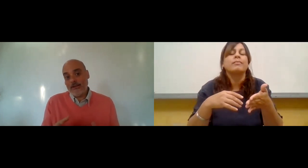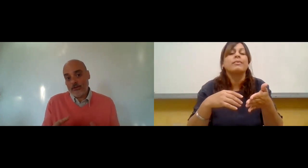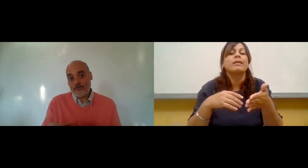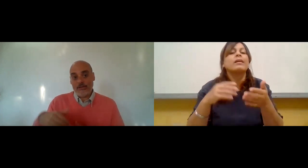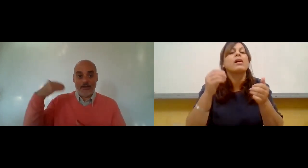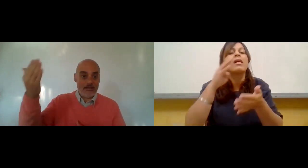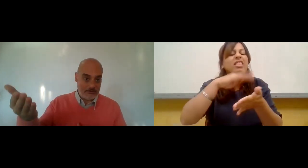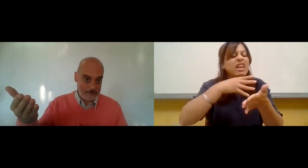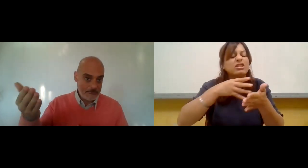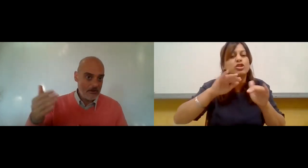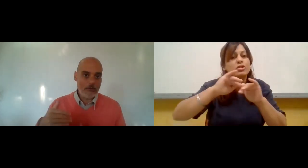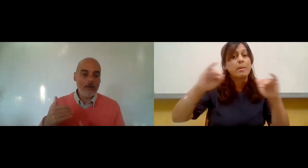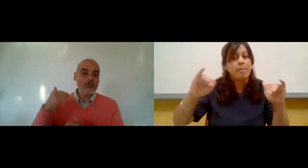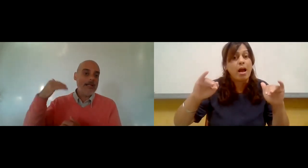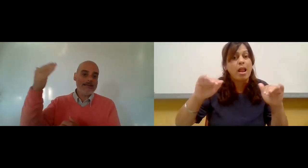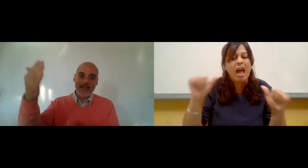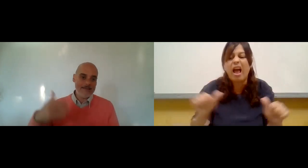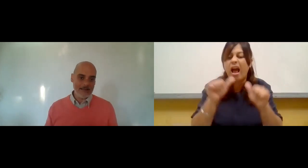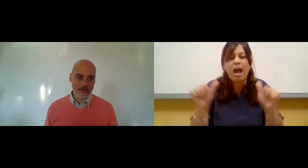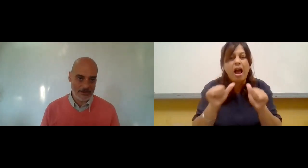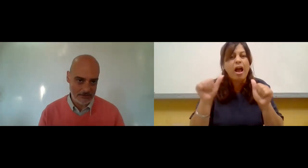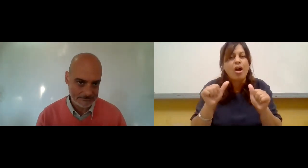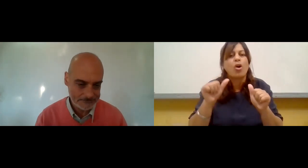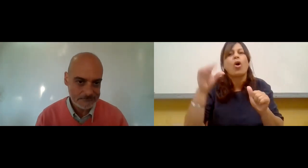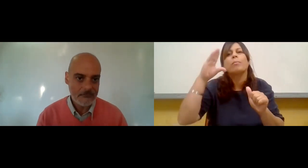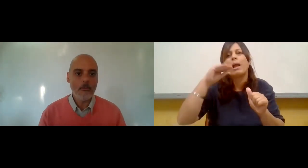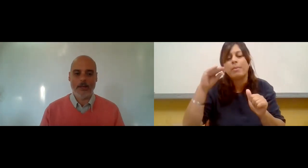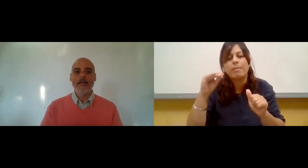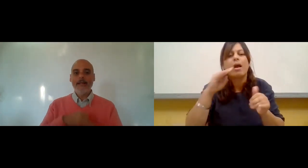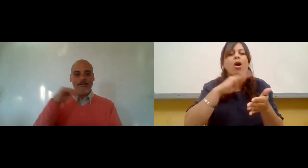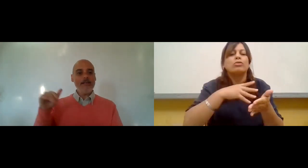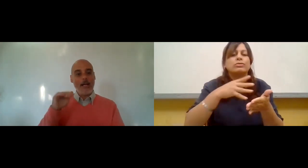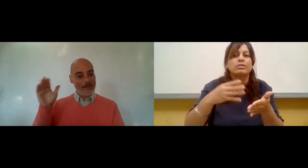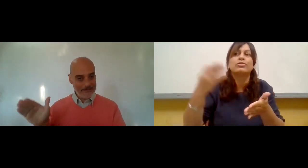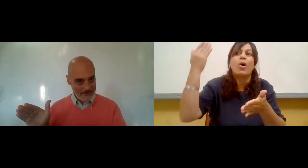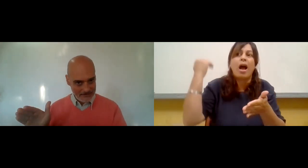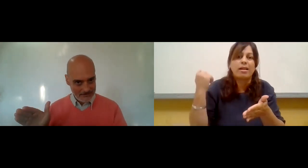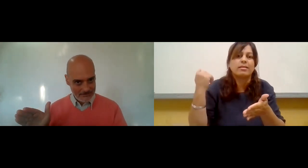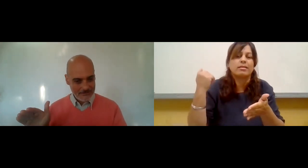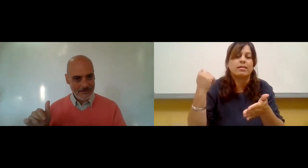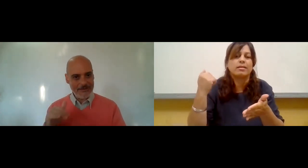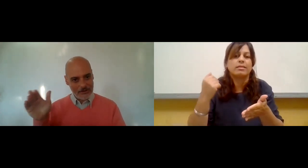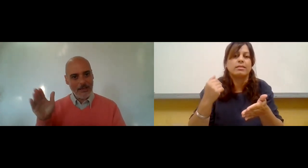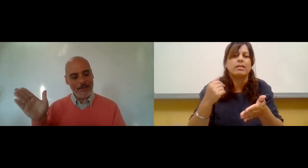a los textos diferidos. O sea, no hay cultura letrada sin texto diferido. Bueno, históricamente,